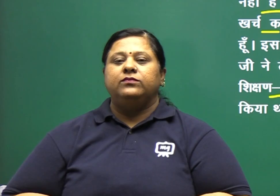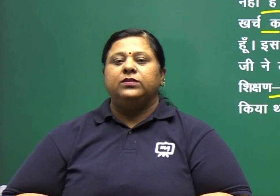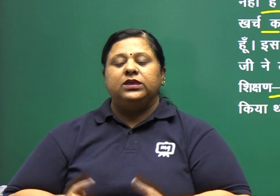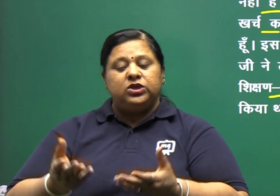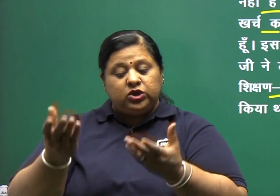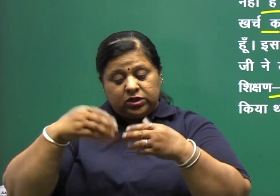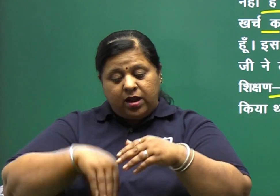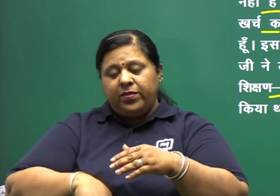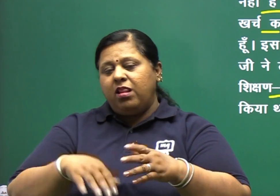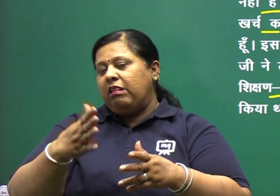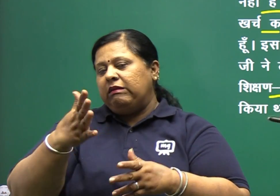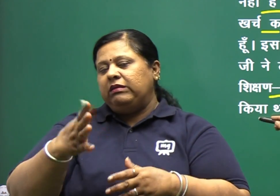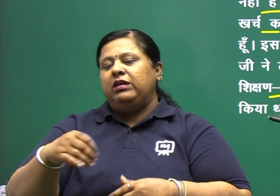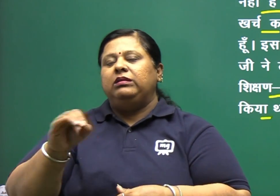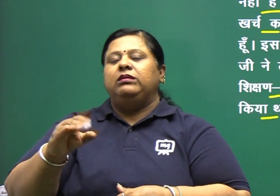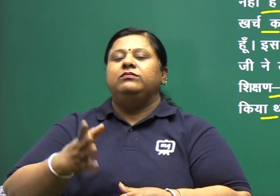शामिल नहीं किया था।